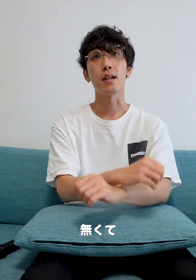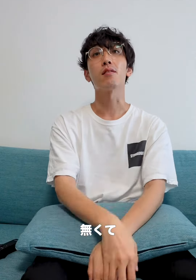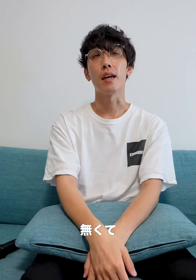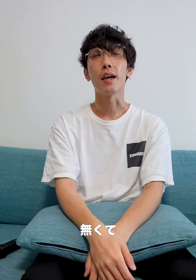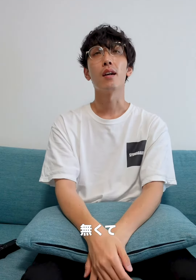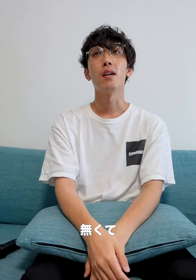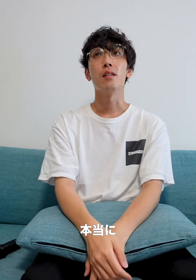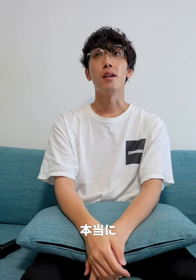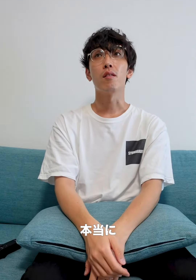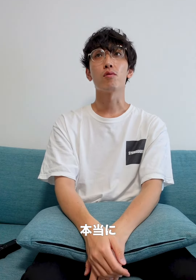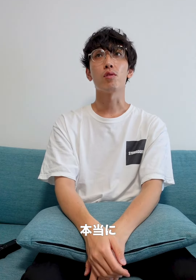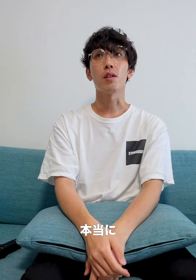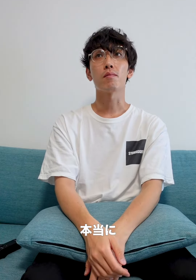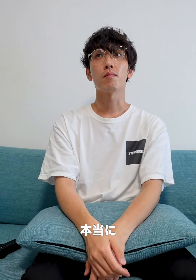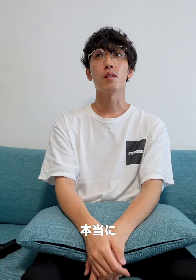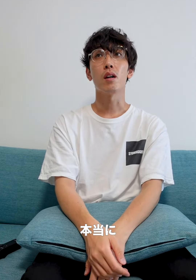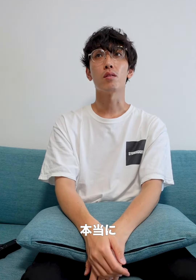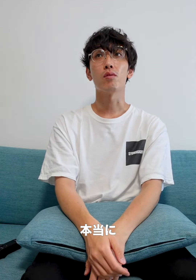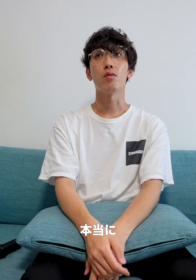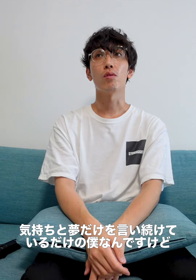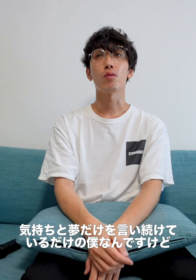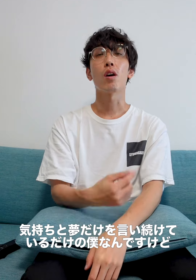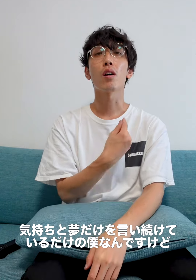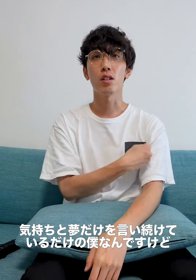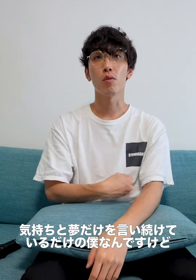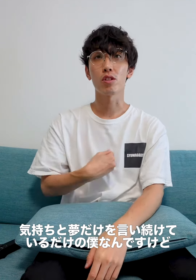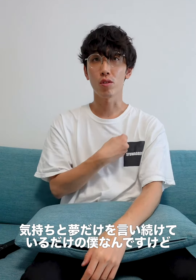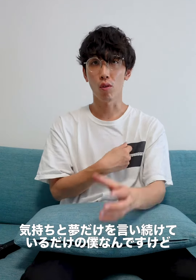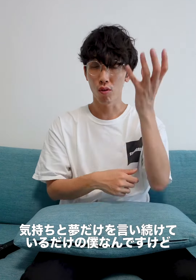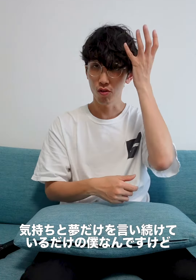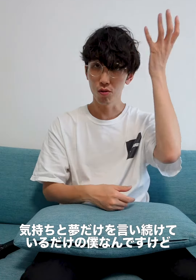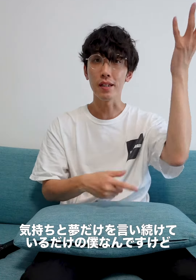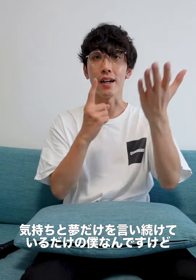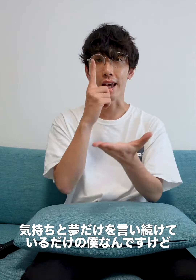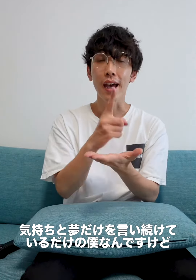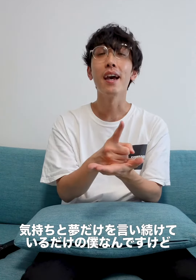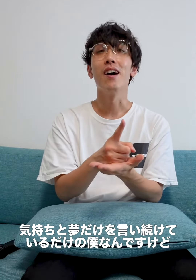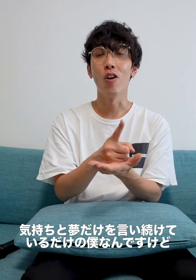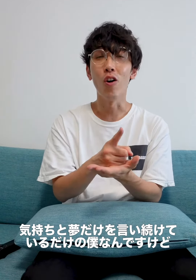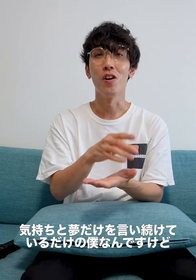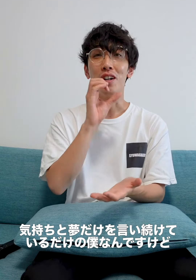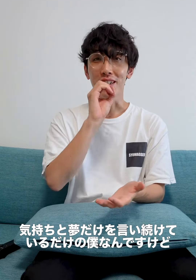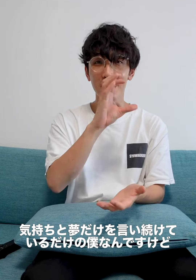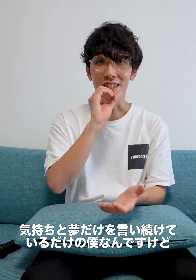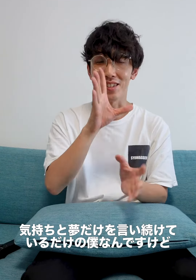なくてで、本当に気持ちと夢だけを